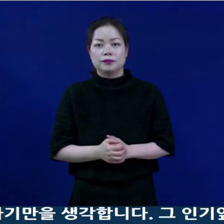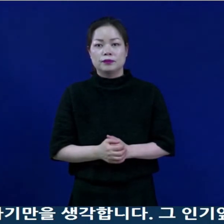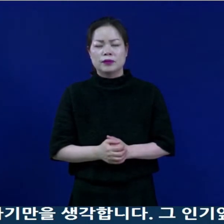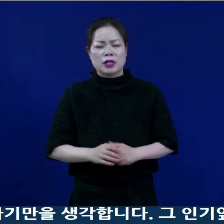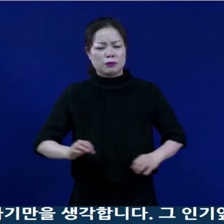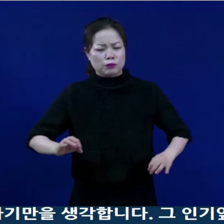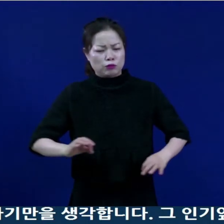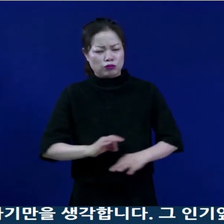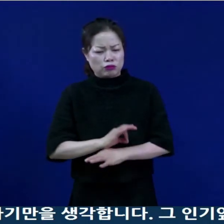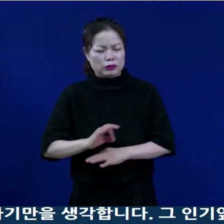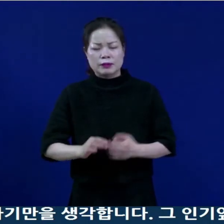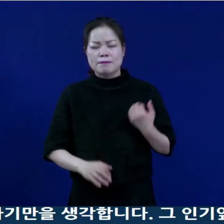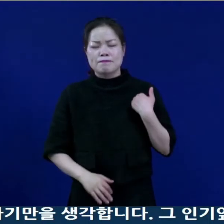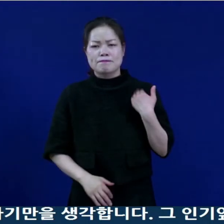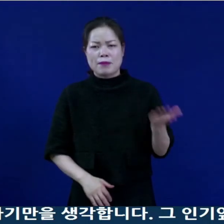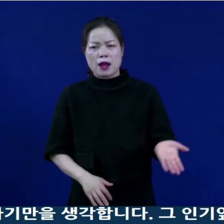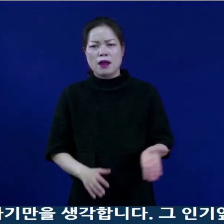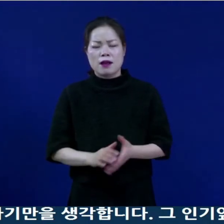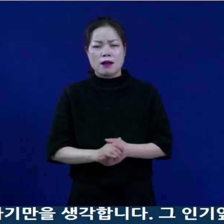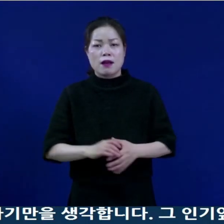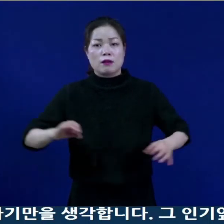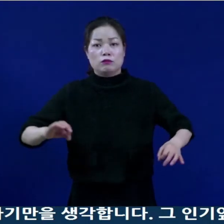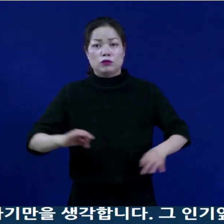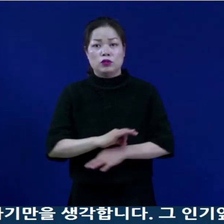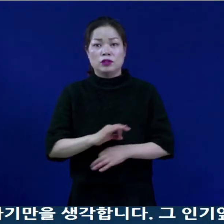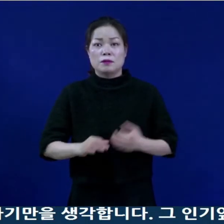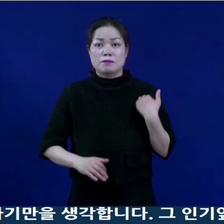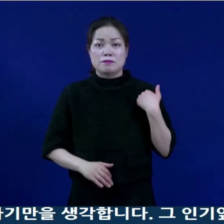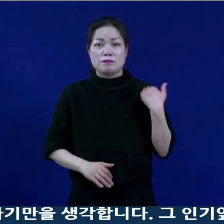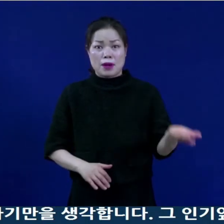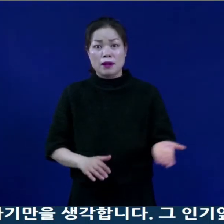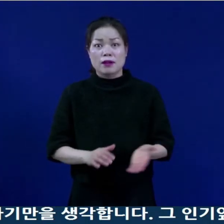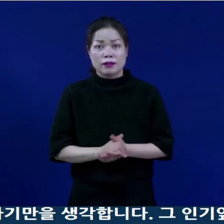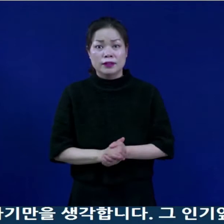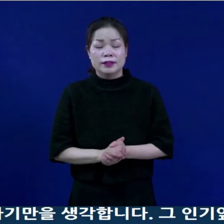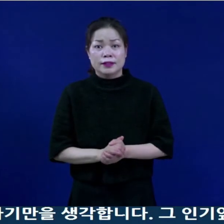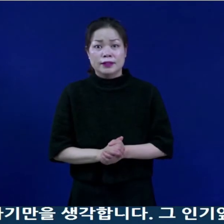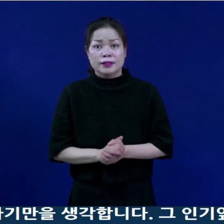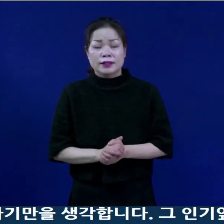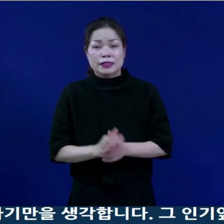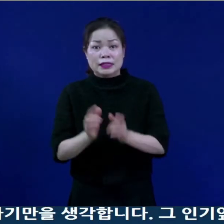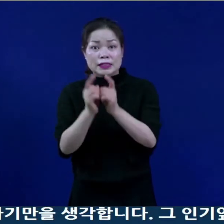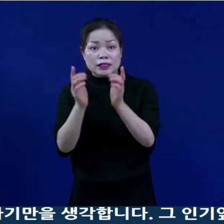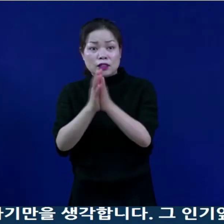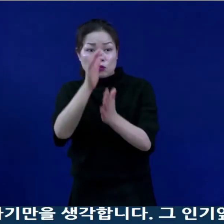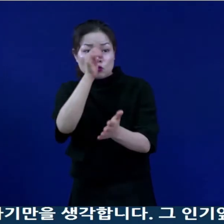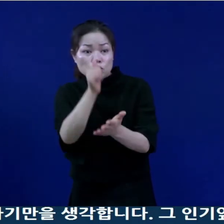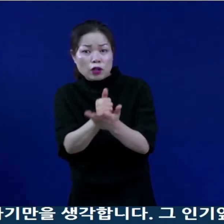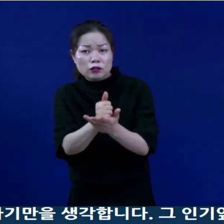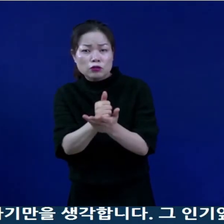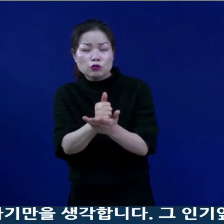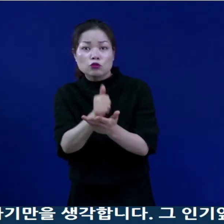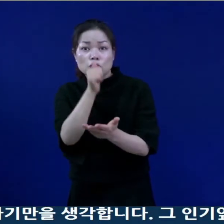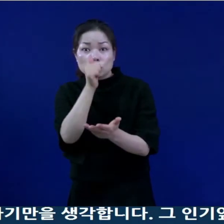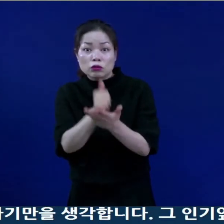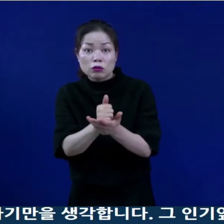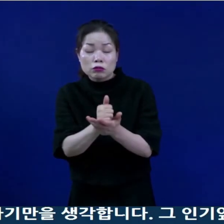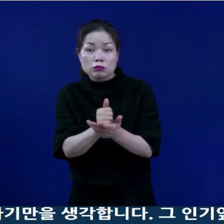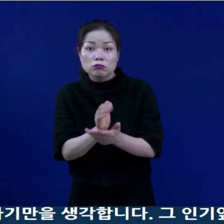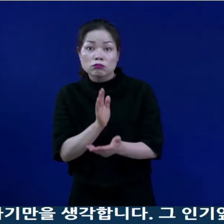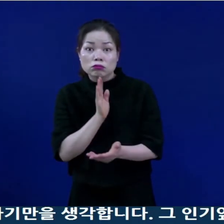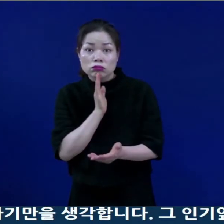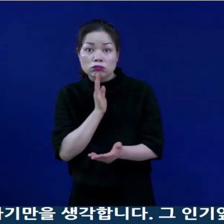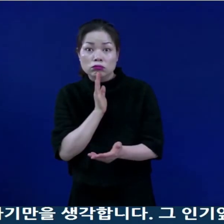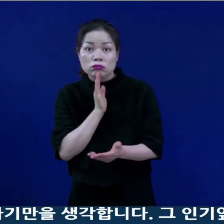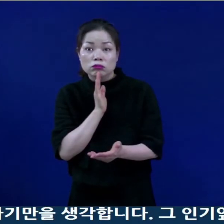불의를 방관한 죄입니다. 불의를 방관한 죄. 여러분, 직접 죄를 짓는 것도 죄죠. 당연히 그건 죄죠.